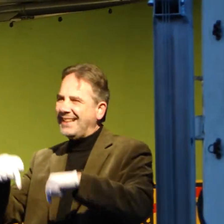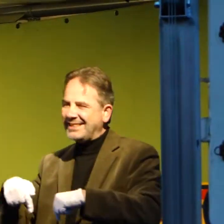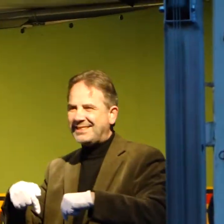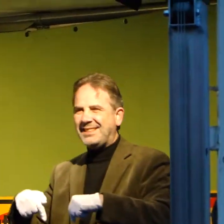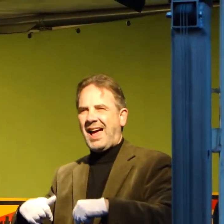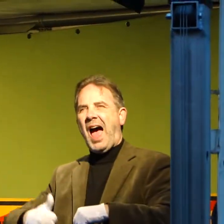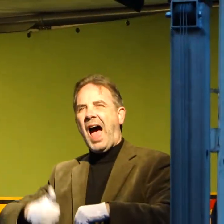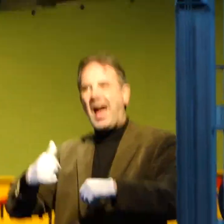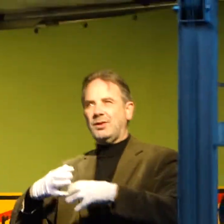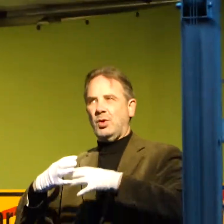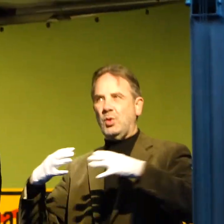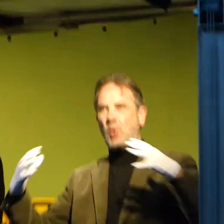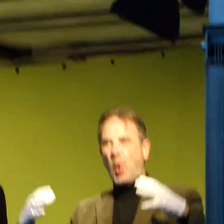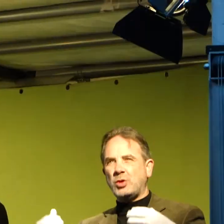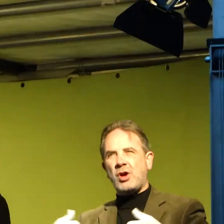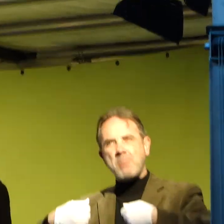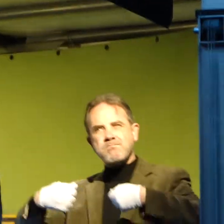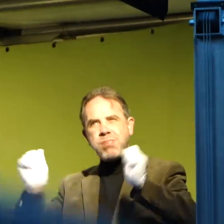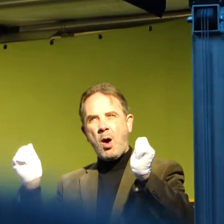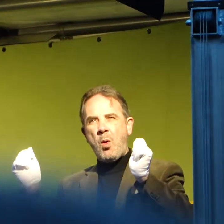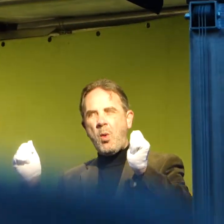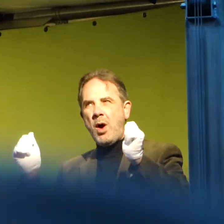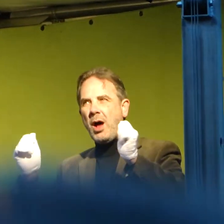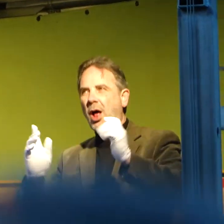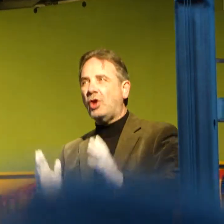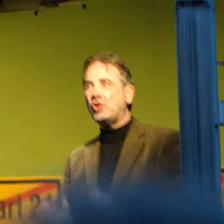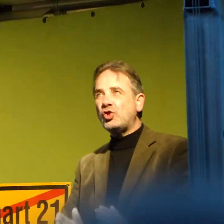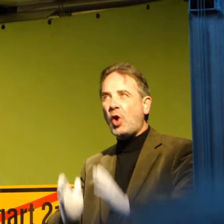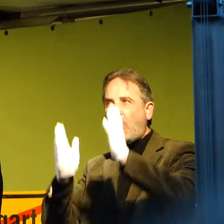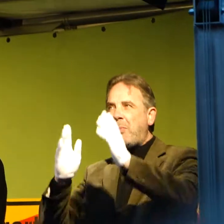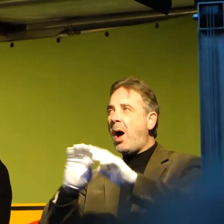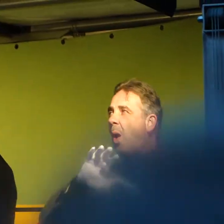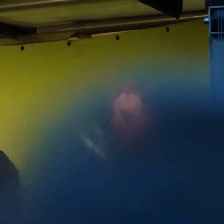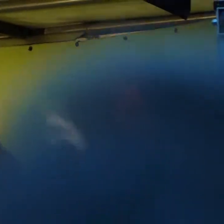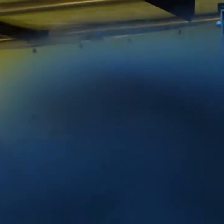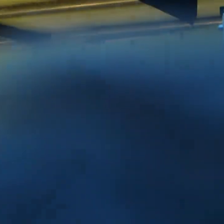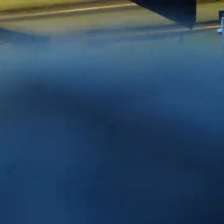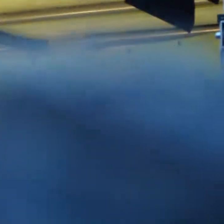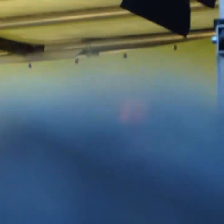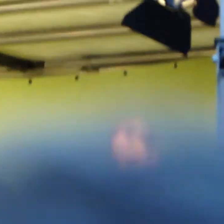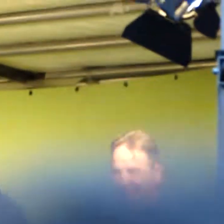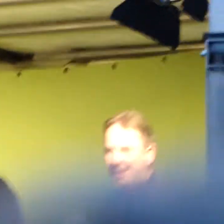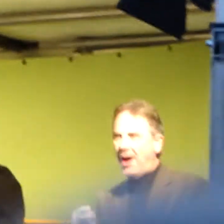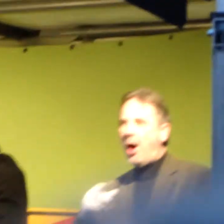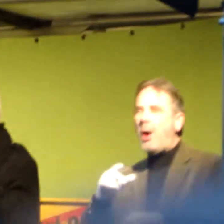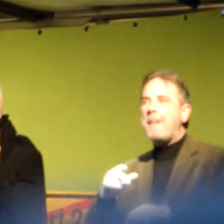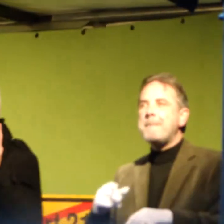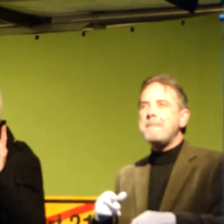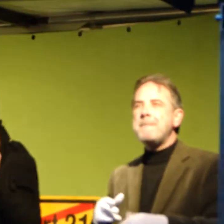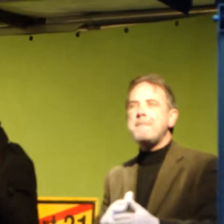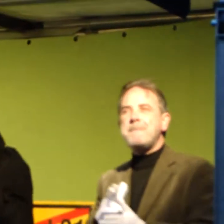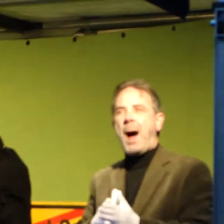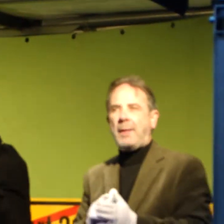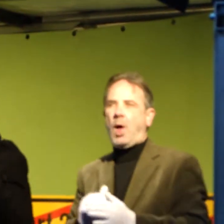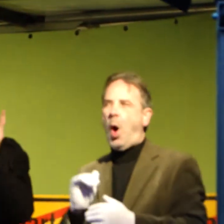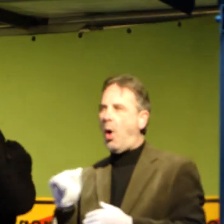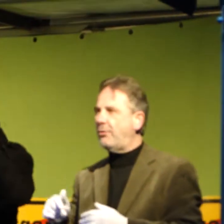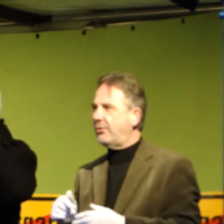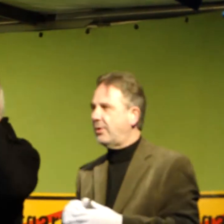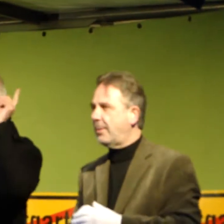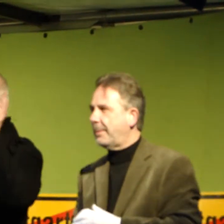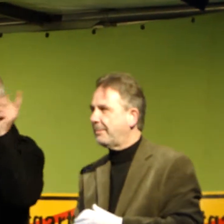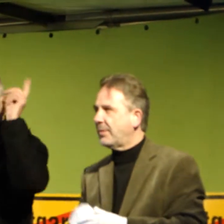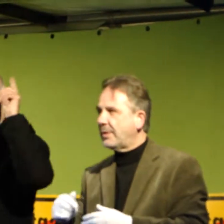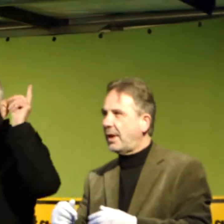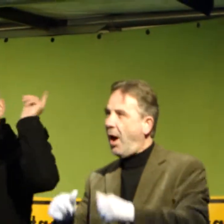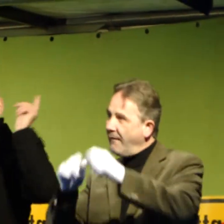Bau mit seinem Turm von weitem zu sehen. Die Formen des Bahnhofes, und die nächsten 2 Minuten bitte ich Sie dann